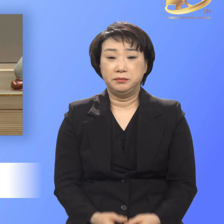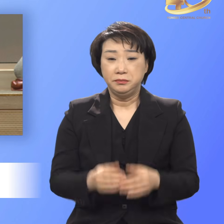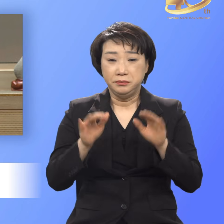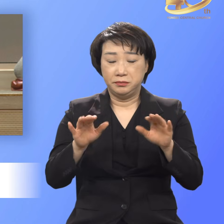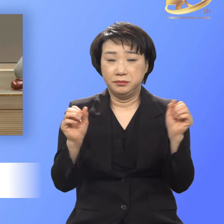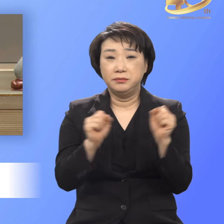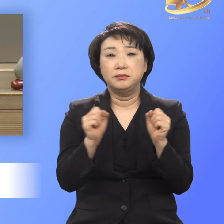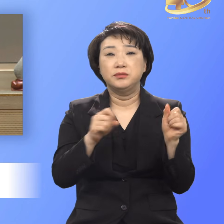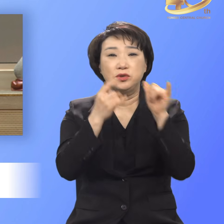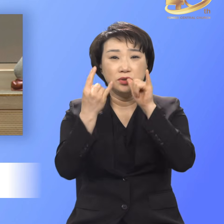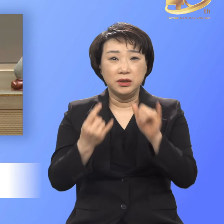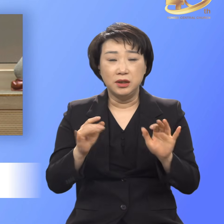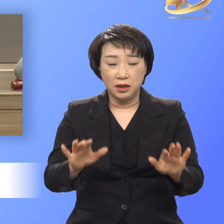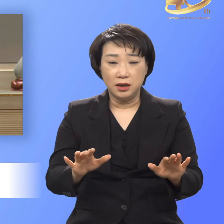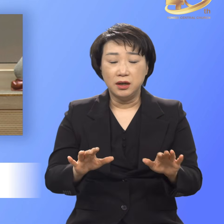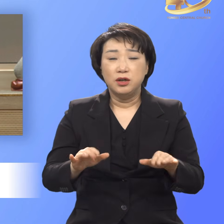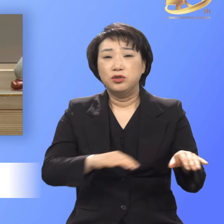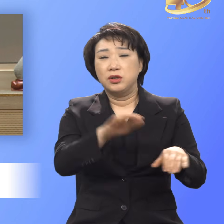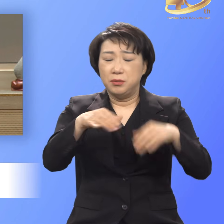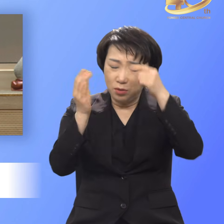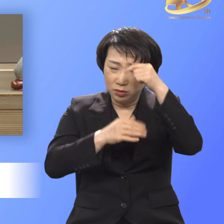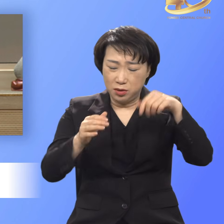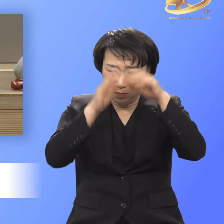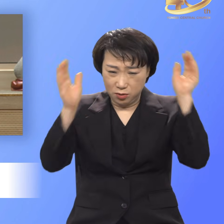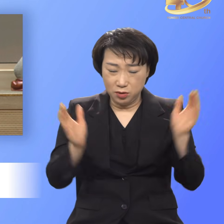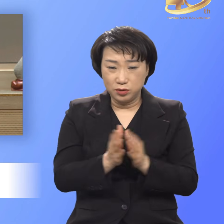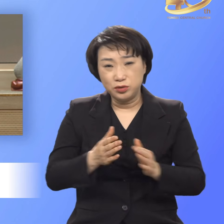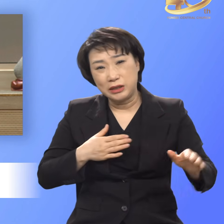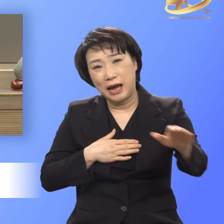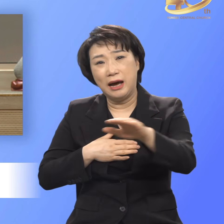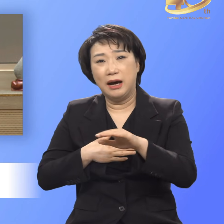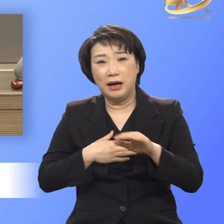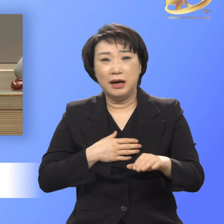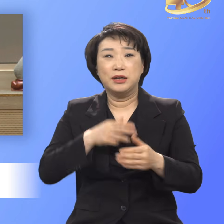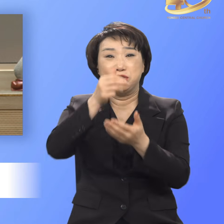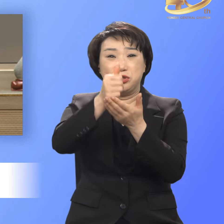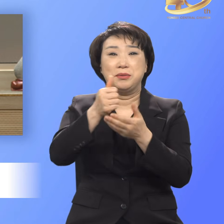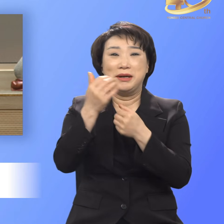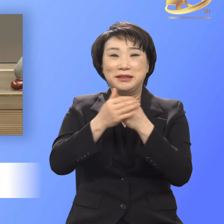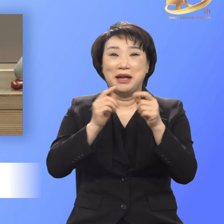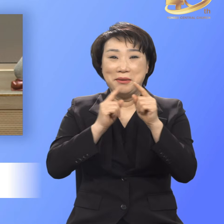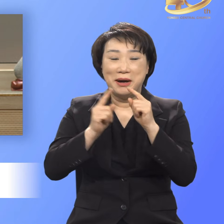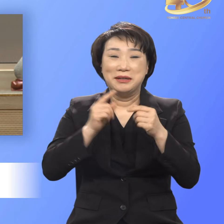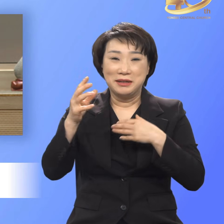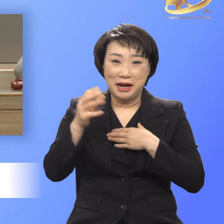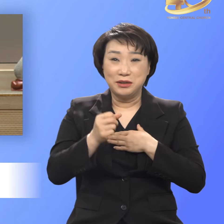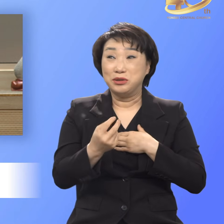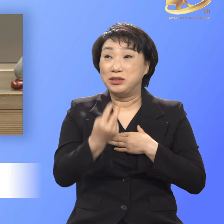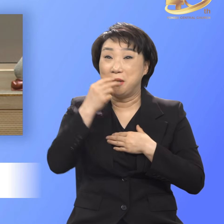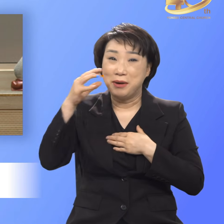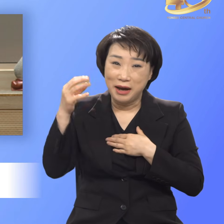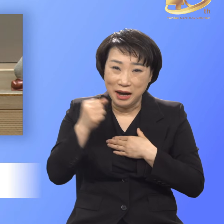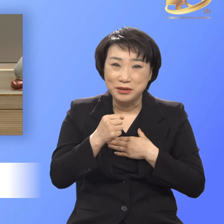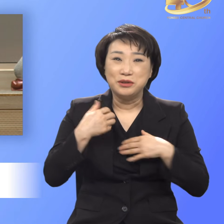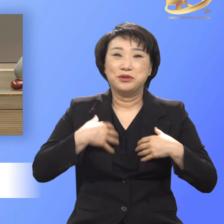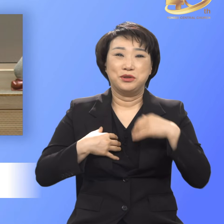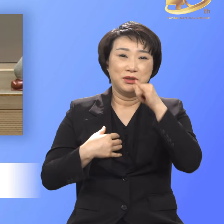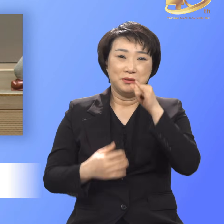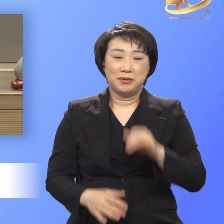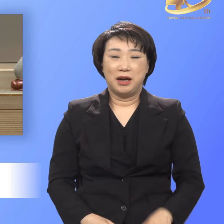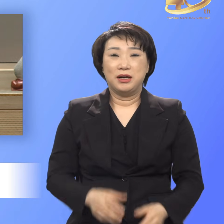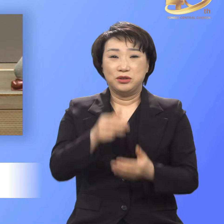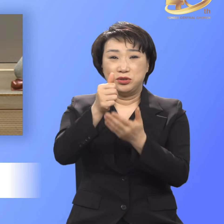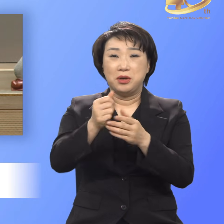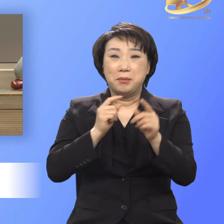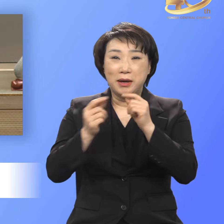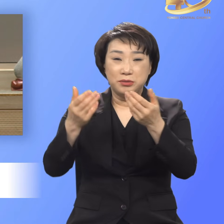이번 동계성회를 통하여 우리 모든 연세가족들이 주신 은혜의 말씀으로 생명을 누렸습니다.